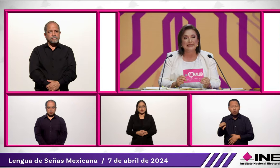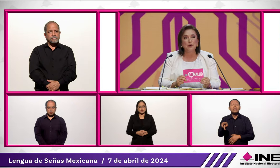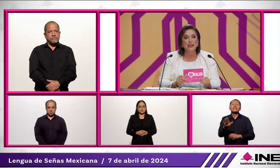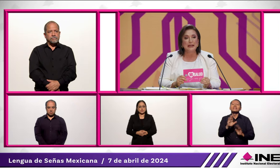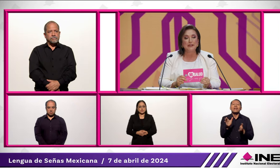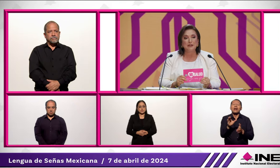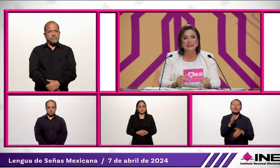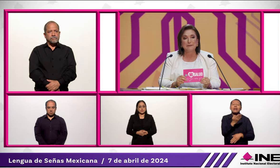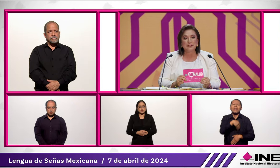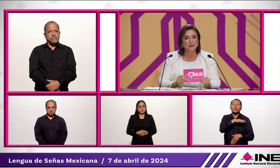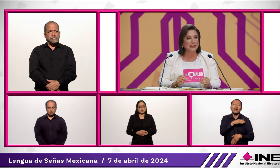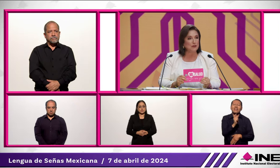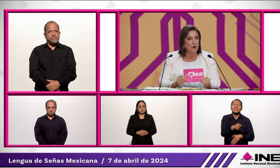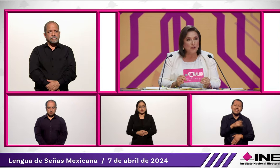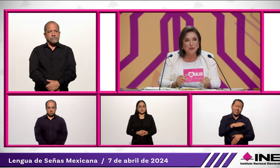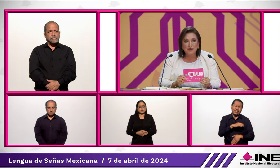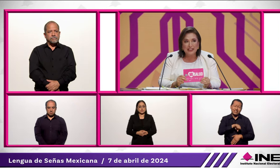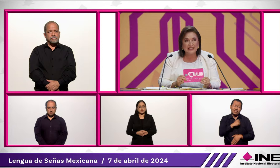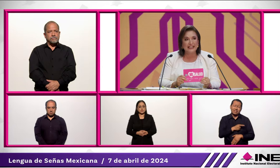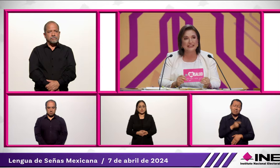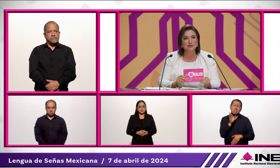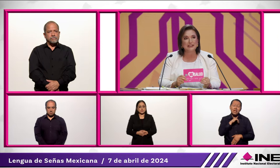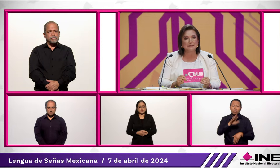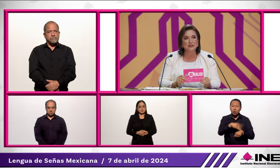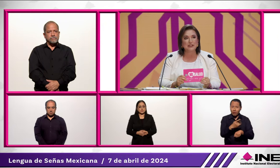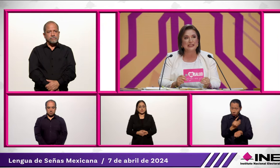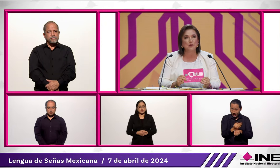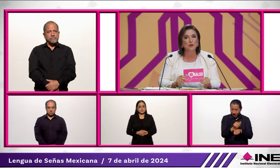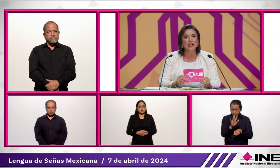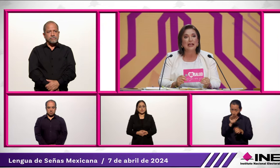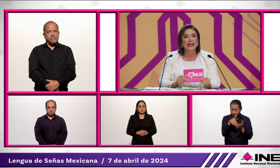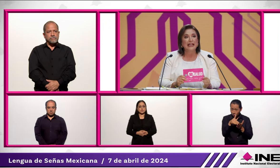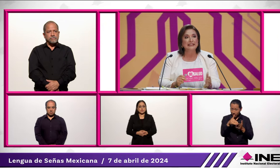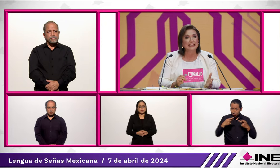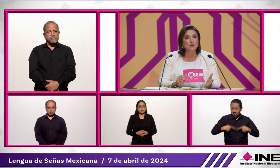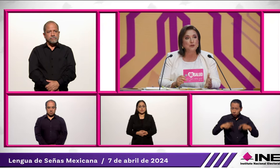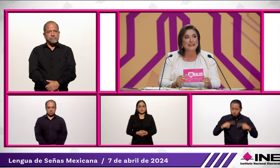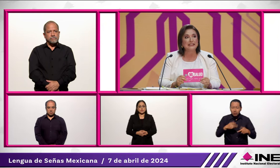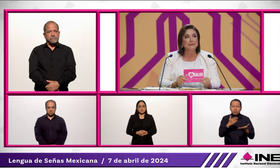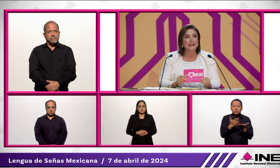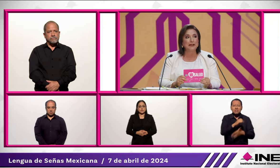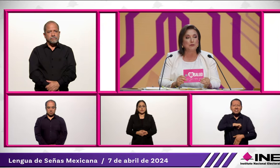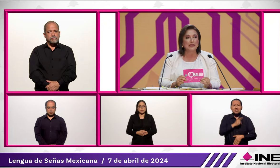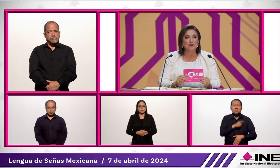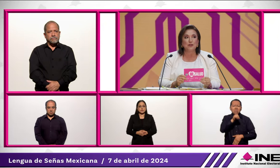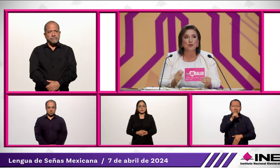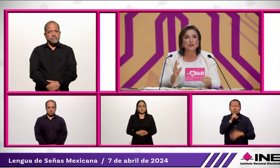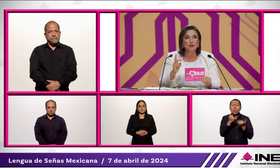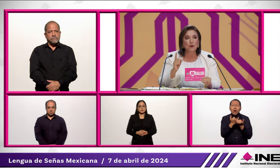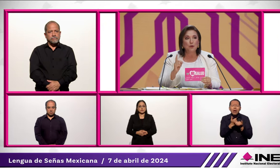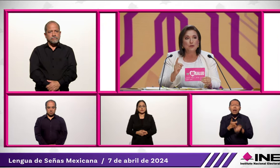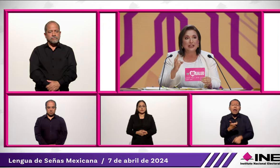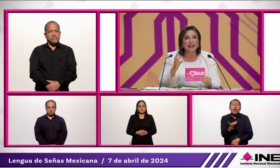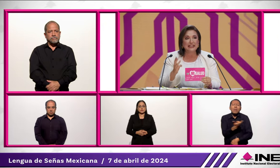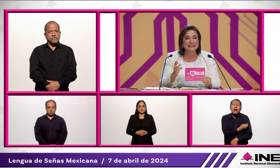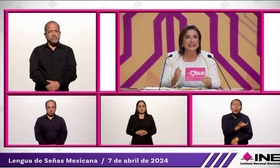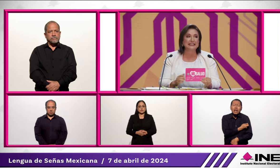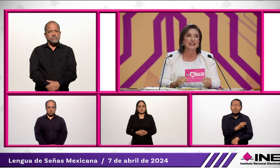aceptar. 50 millones de personas hoy no tienen acceso a servicios de salud. Se destruyó el sistema de vacunación. Hoy